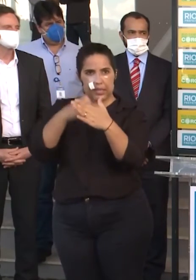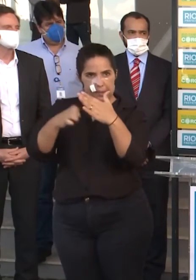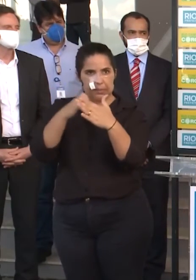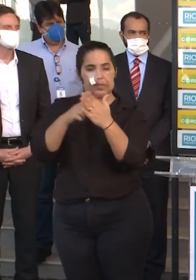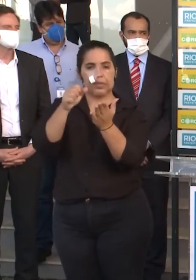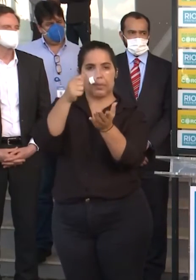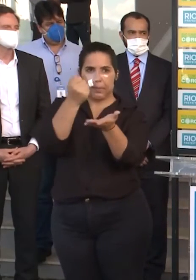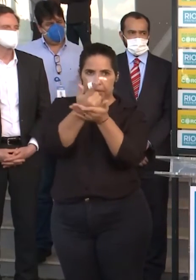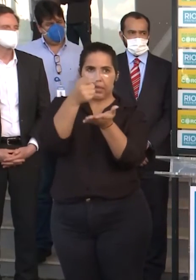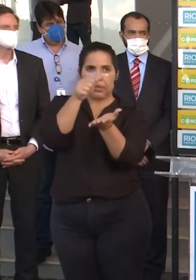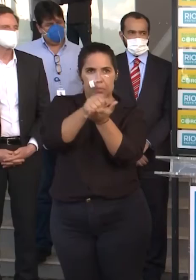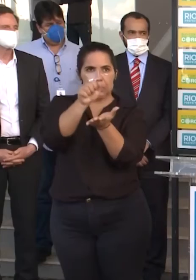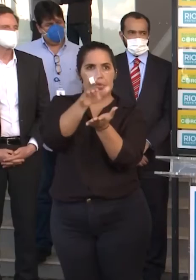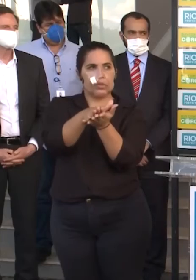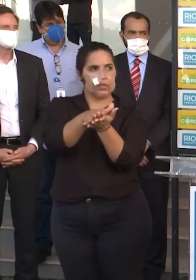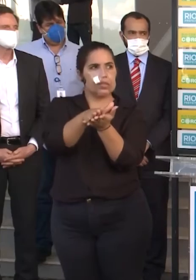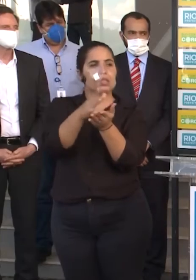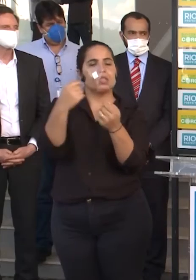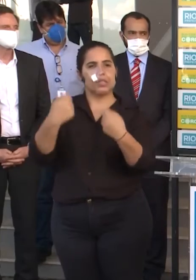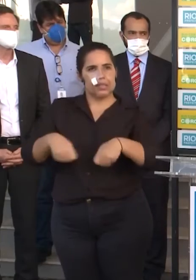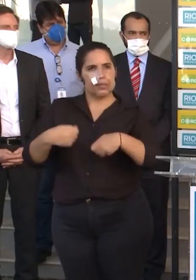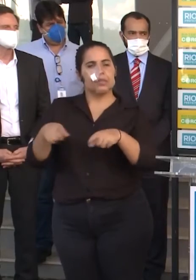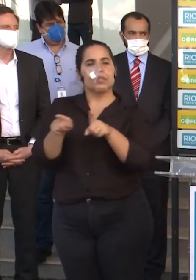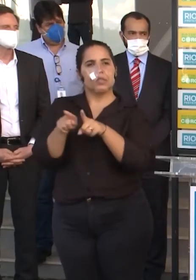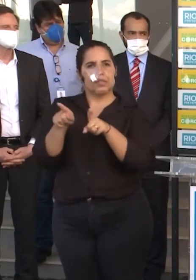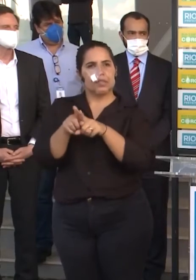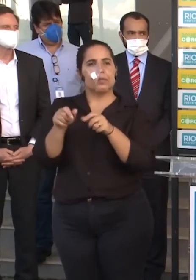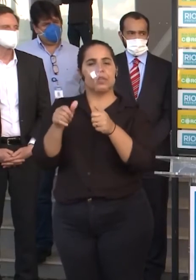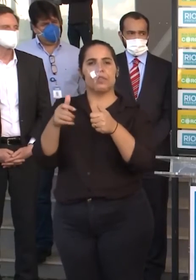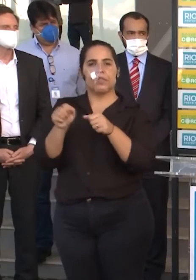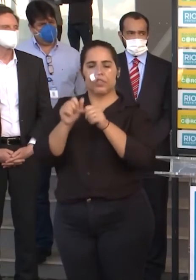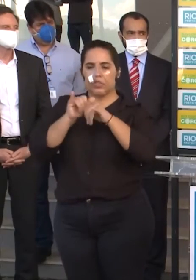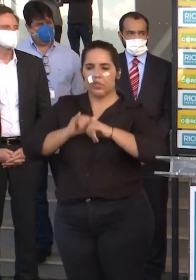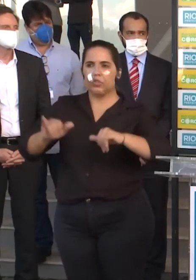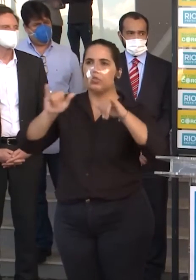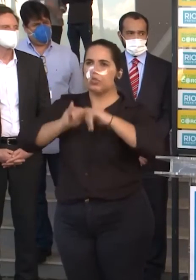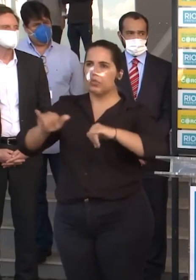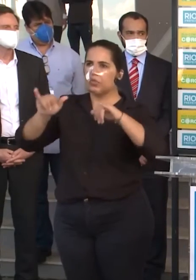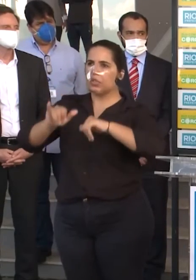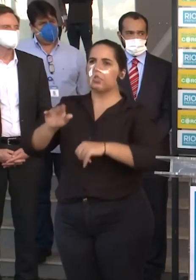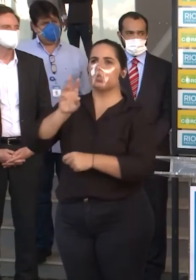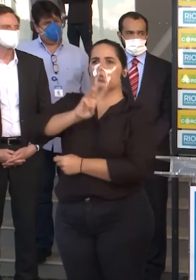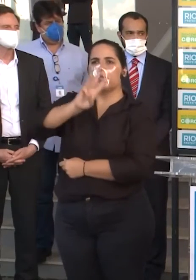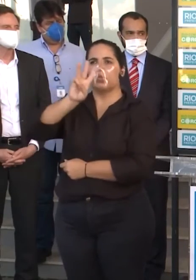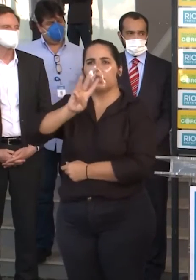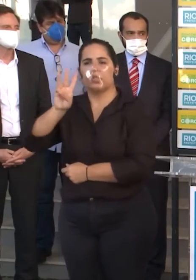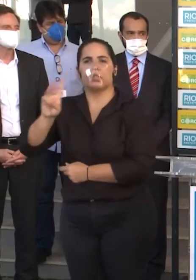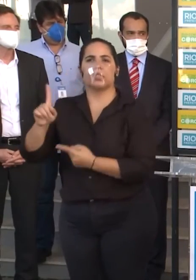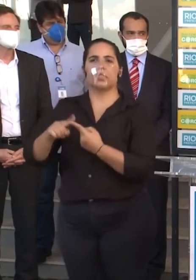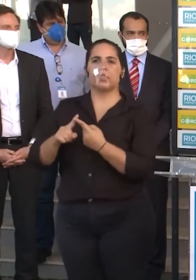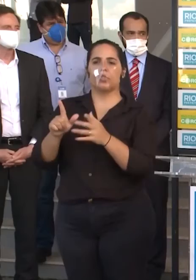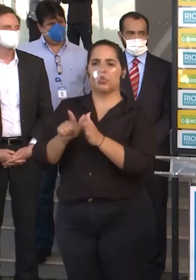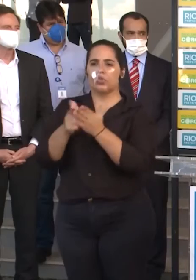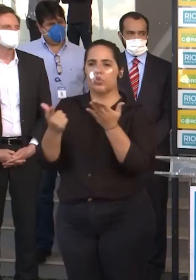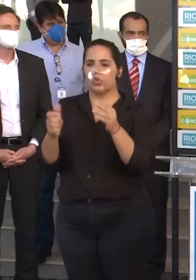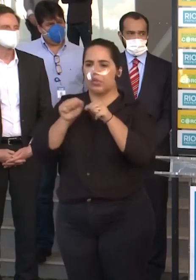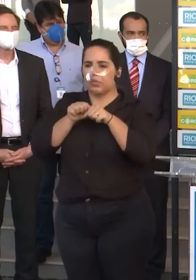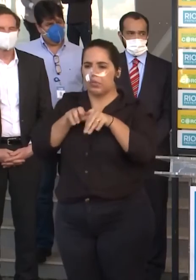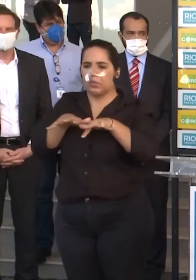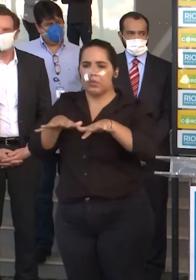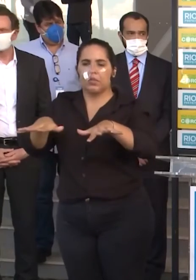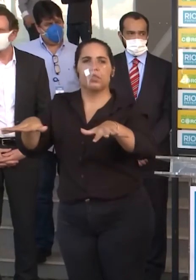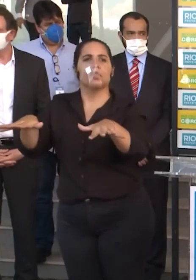de pagar a multa, ela vai precisar fazer a divulgação nos seus sites, em jornal de grande